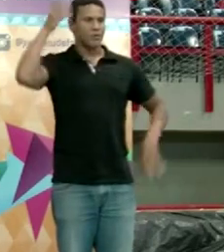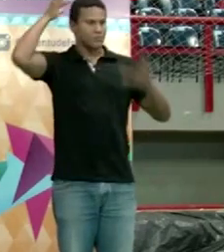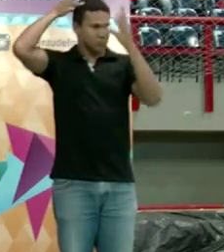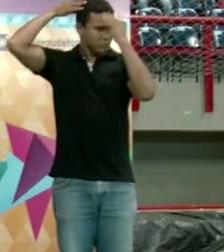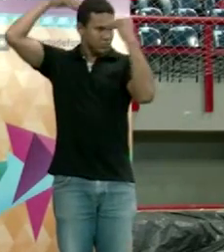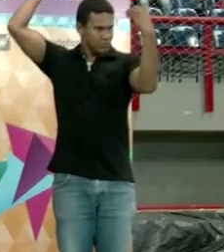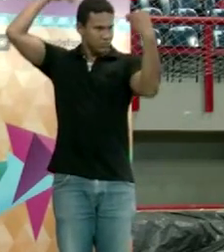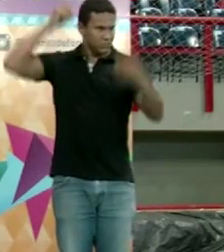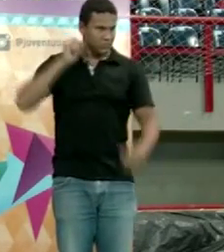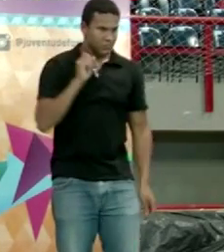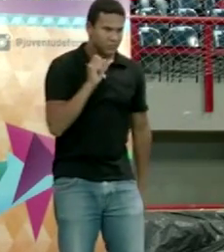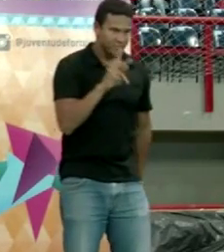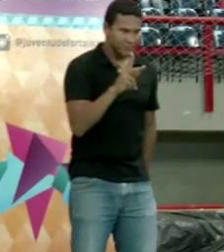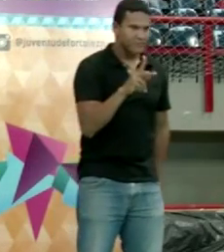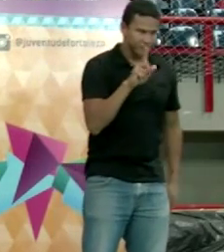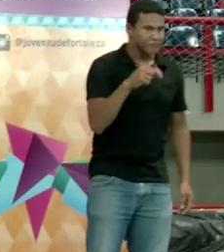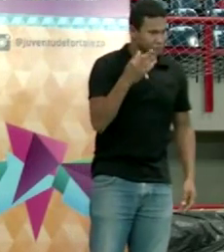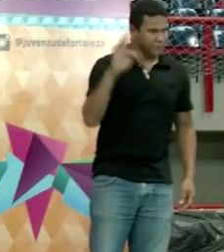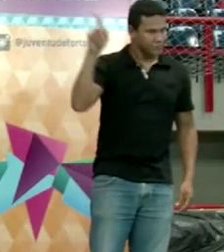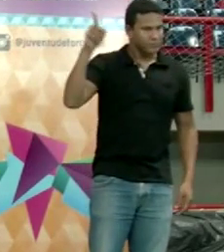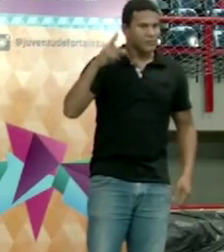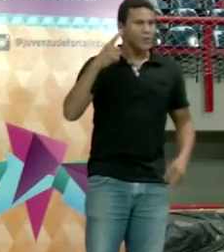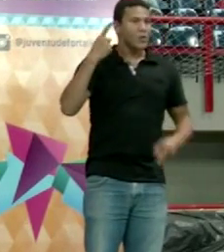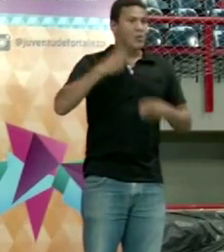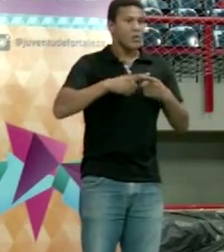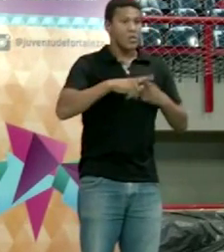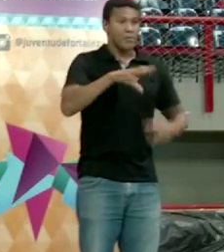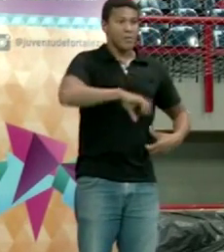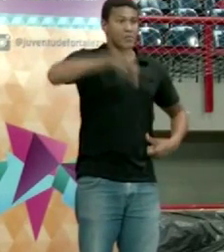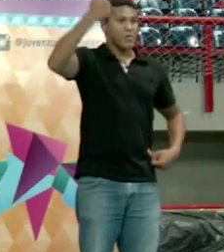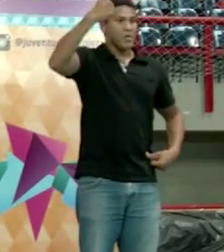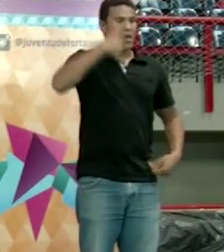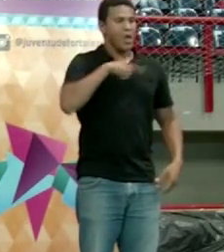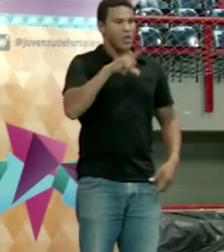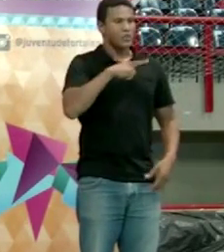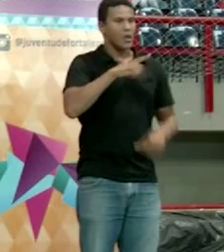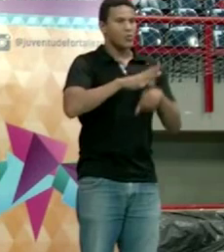Bonaparte. Dom Pedro I era epiléptico,